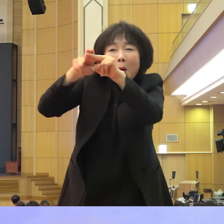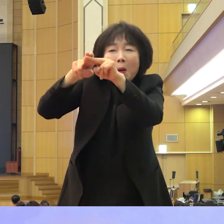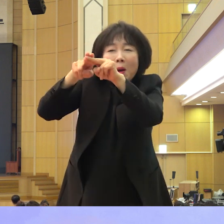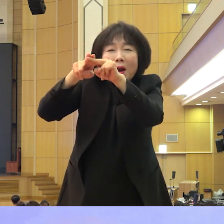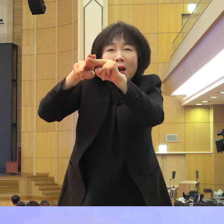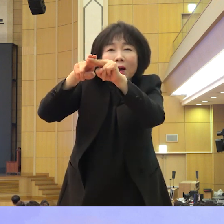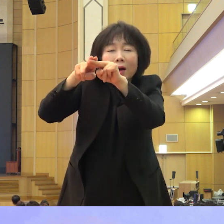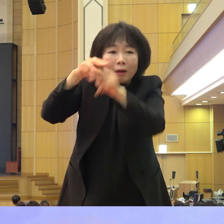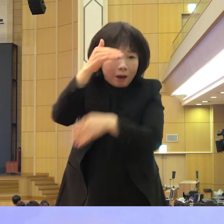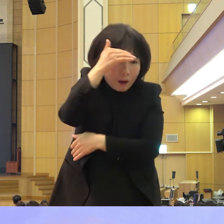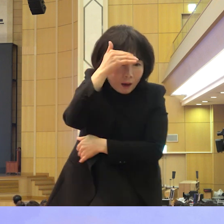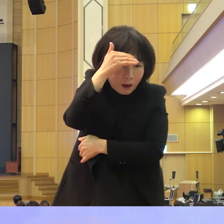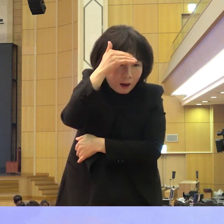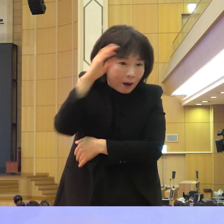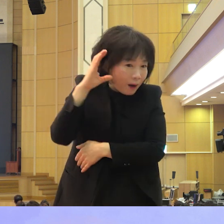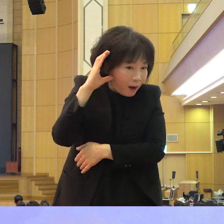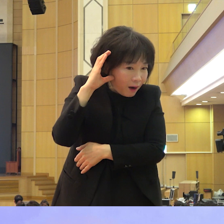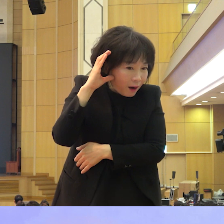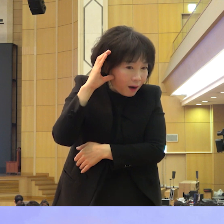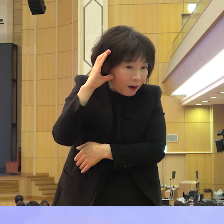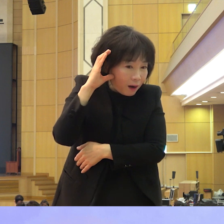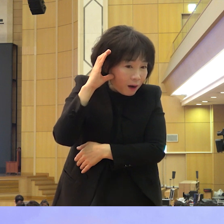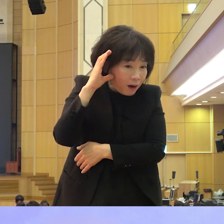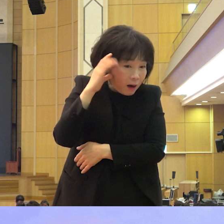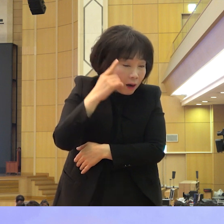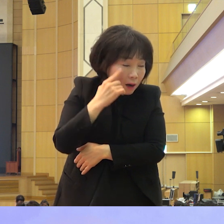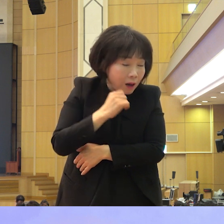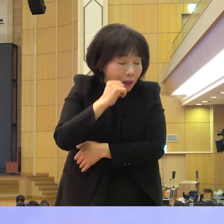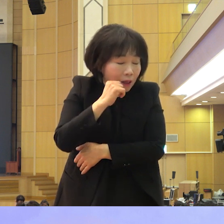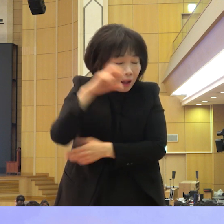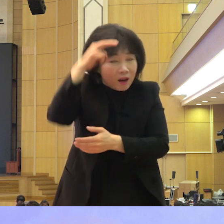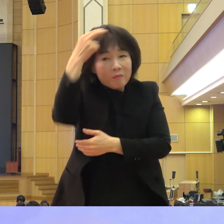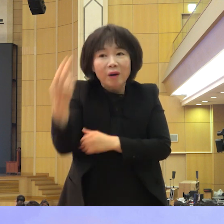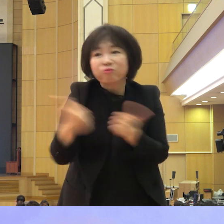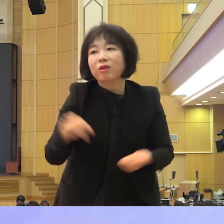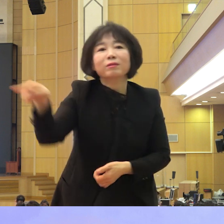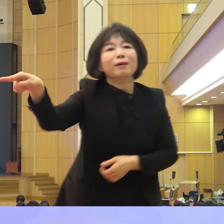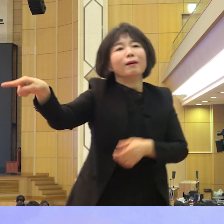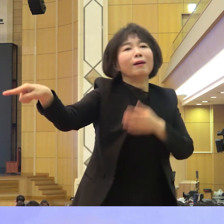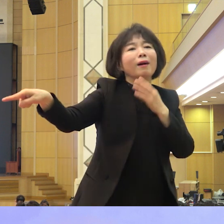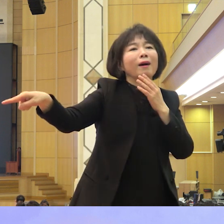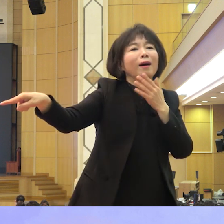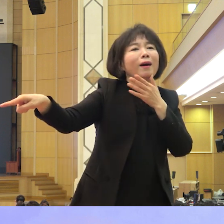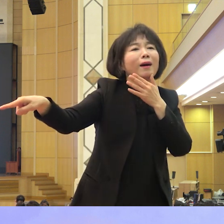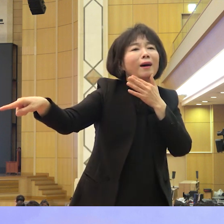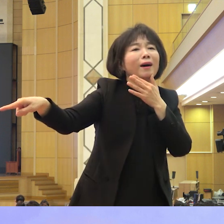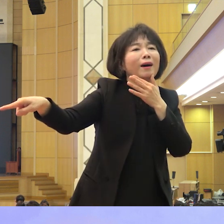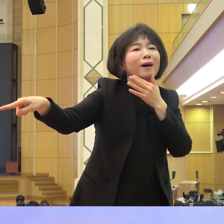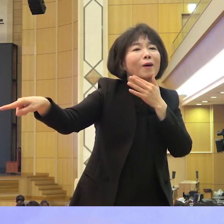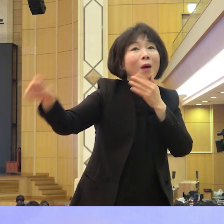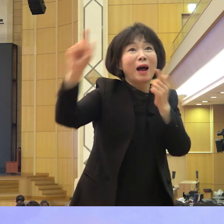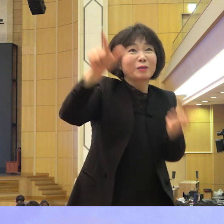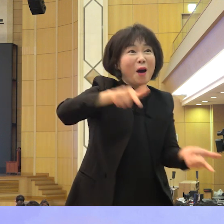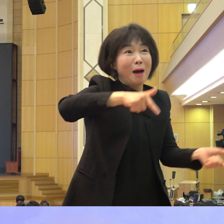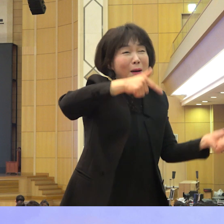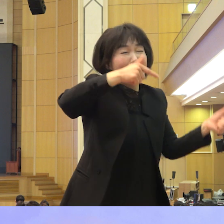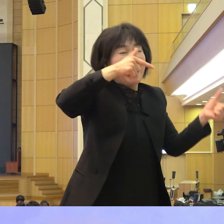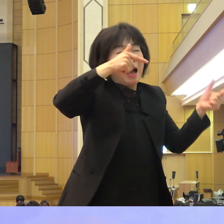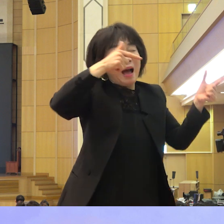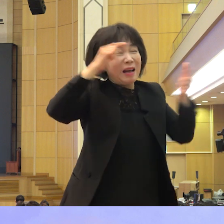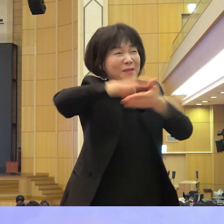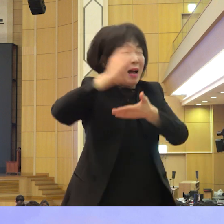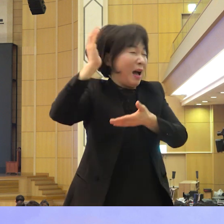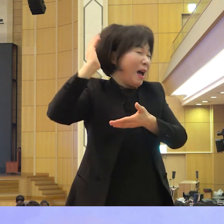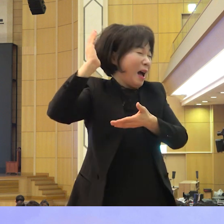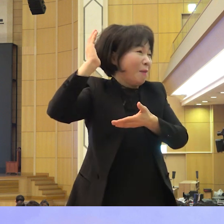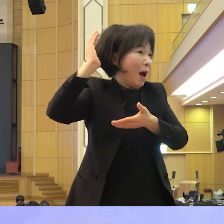좋으니까 떨어져 죽지, 그렇게 말할 수 있는데 정말 한편적으로는 이해가, 그렇게 오랫동안 하는데 안 졸아?